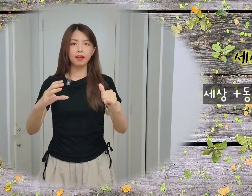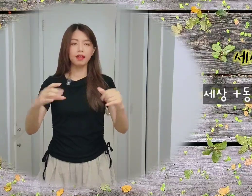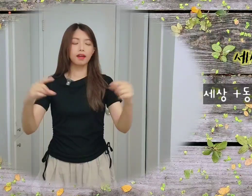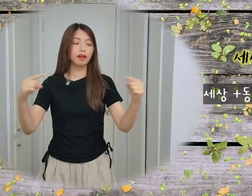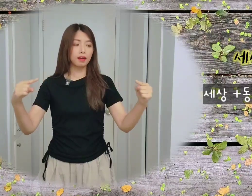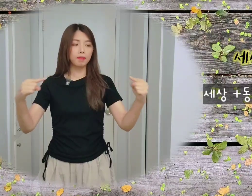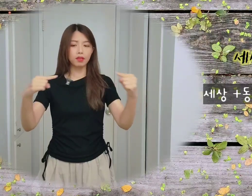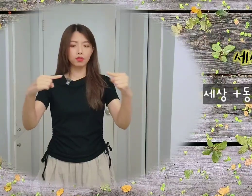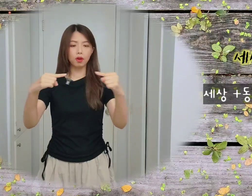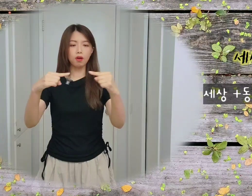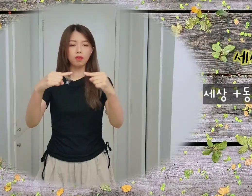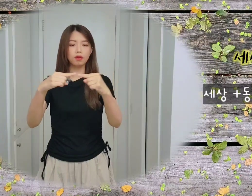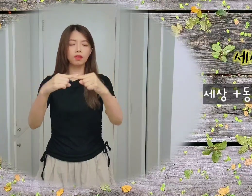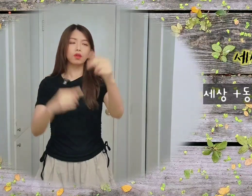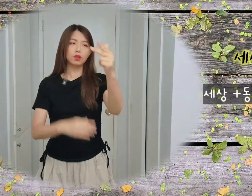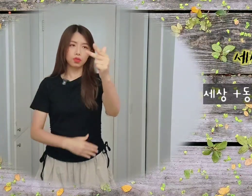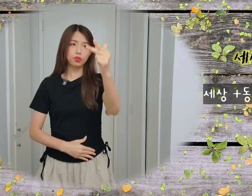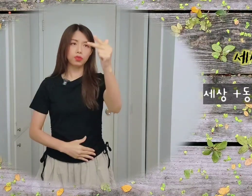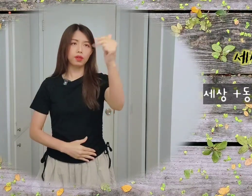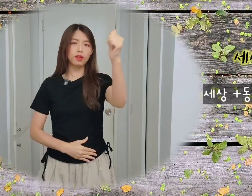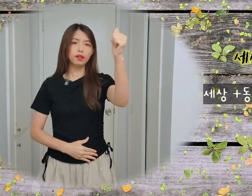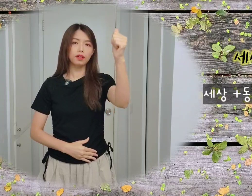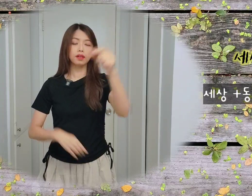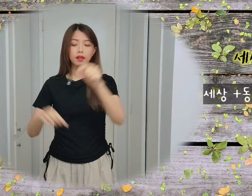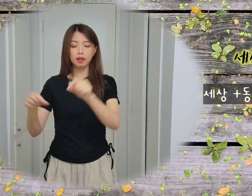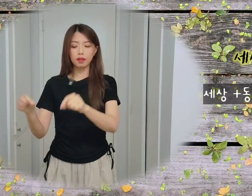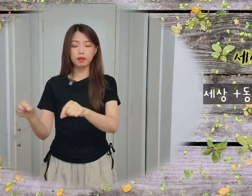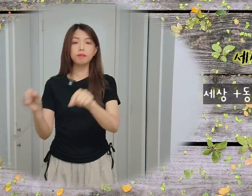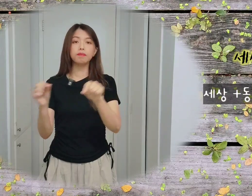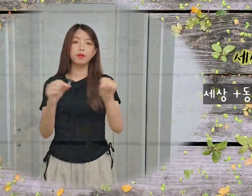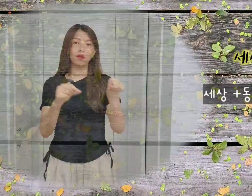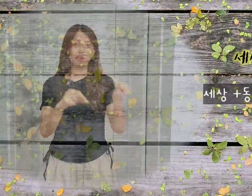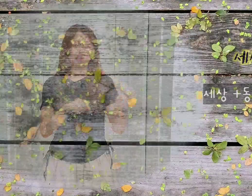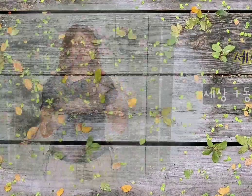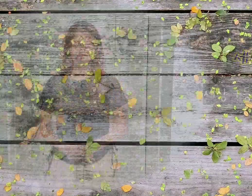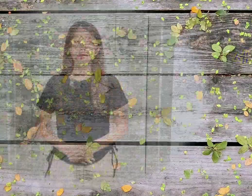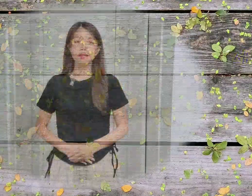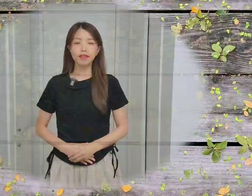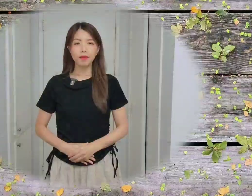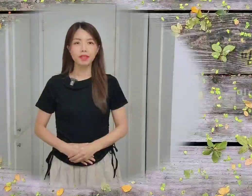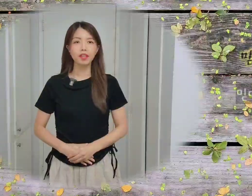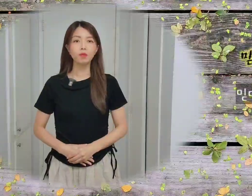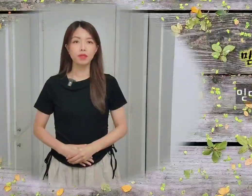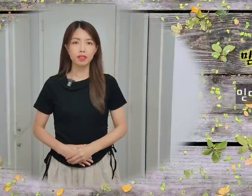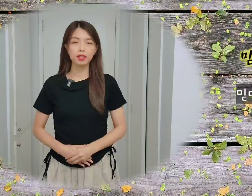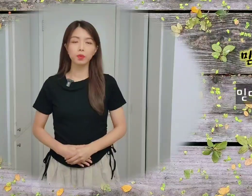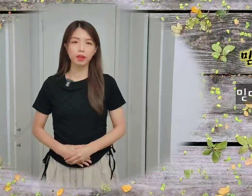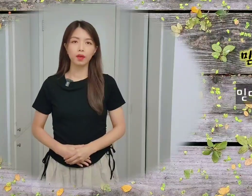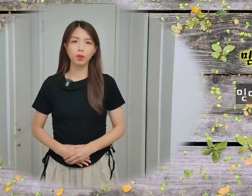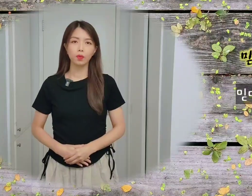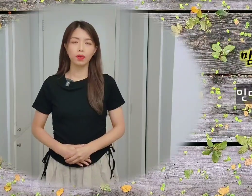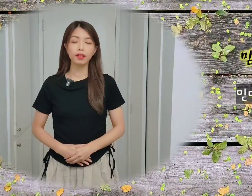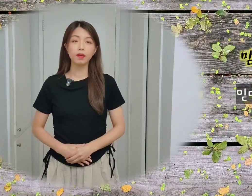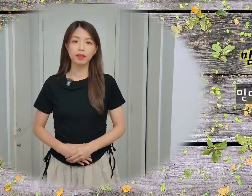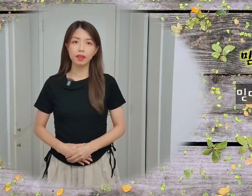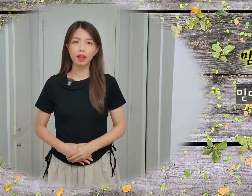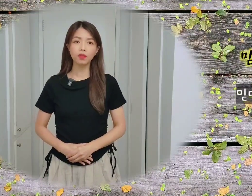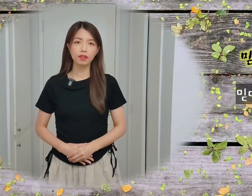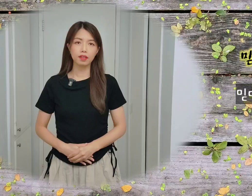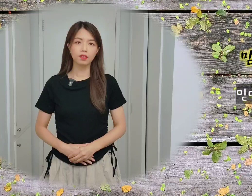세상에 맞춰 줄을 밀었네. 믿는다면서 믿지 못했고,